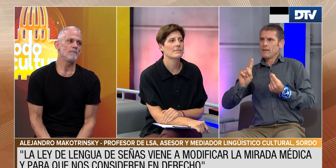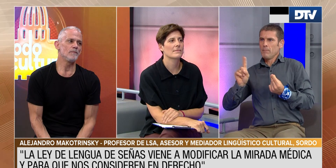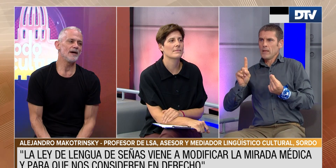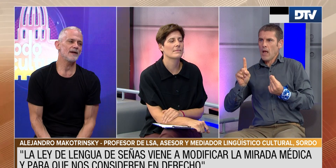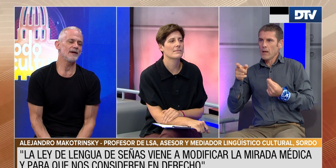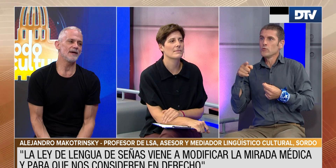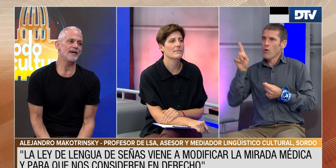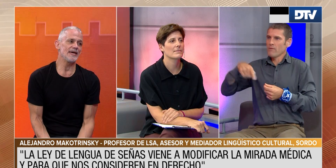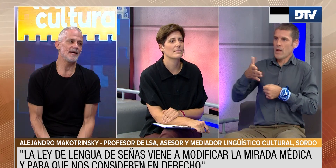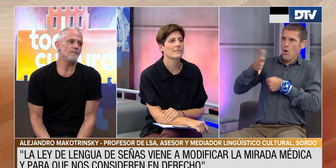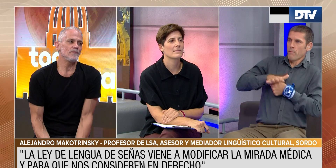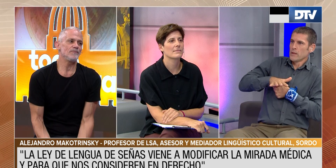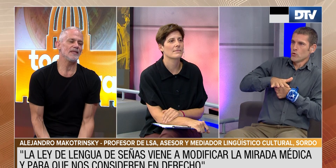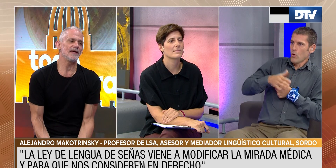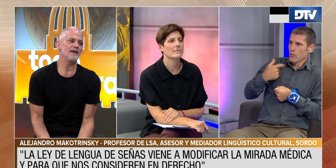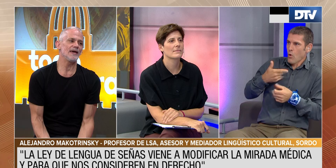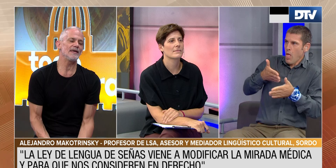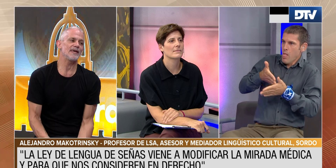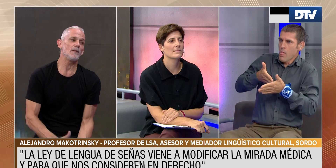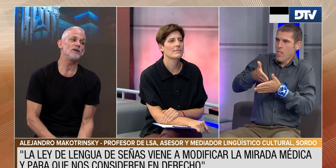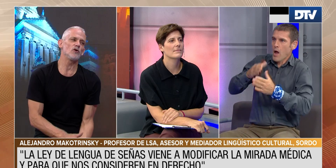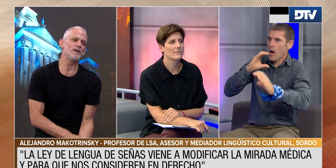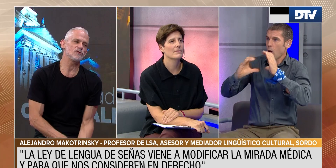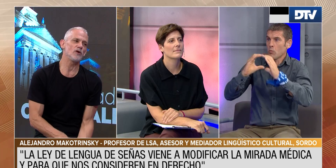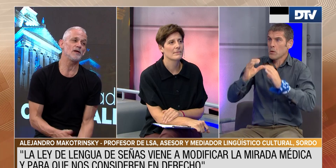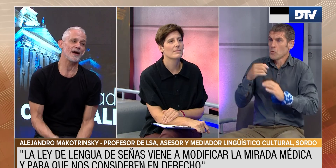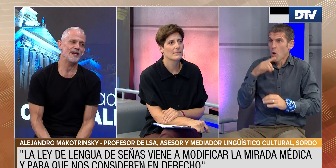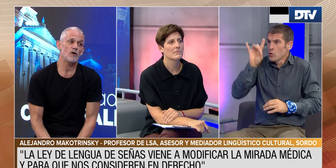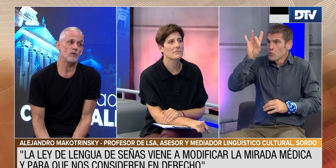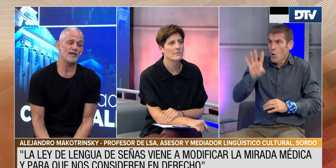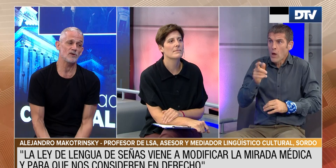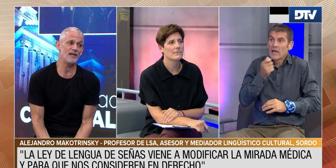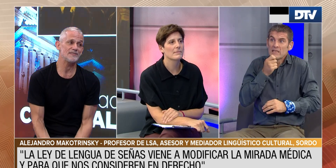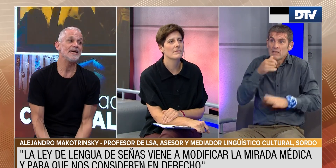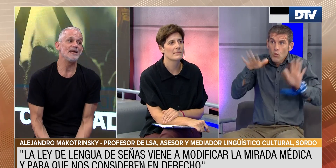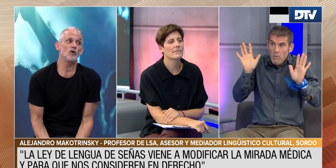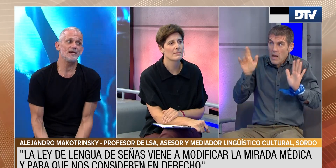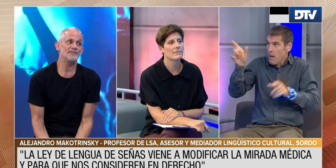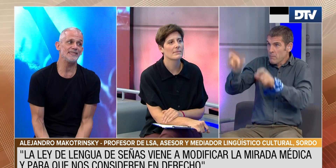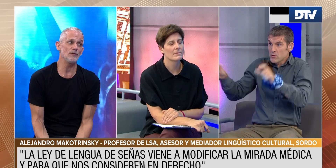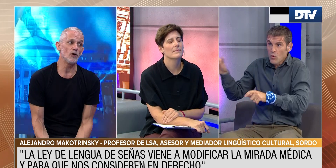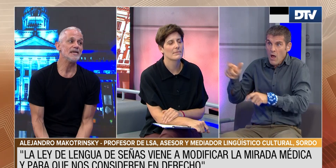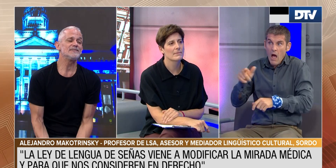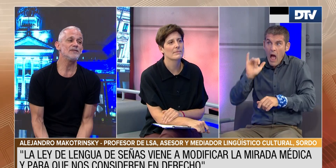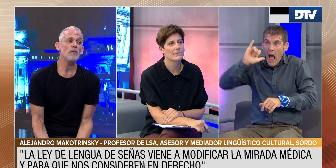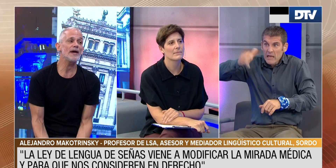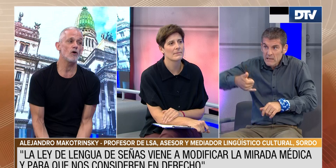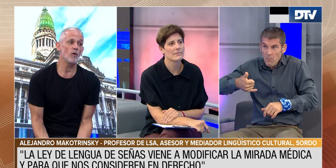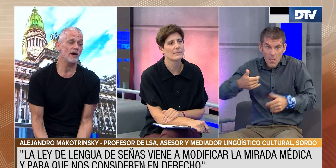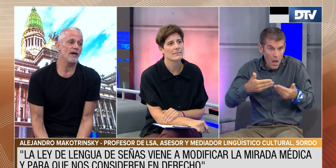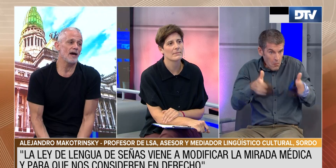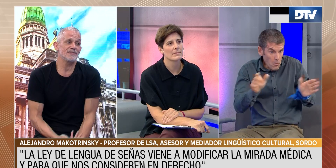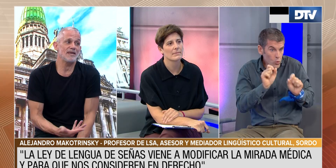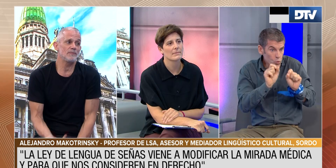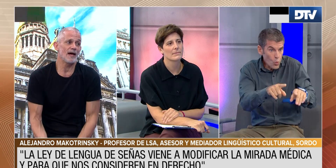poder ver que este camino de opresión y de barreras comunicacionales no tiene sentido. Si nos ven